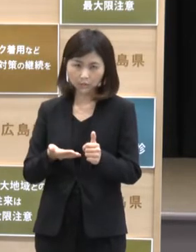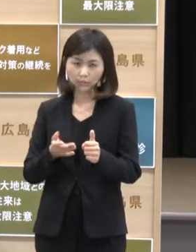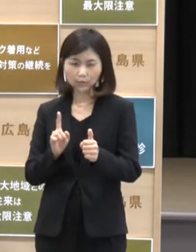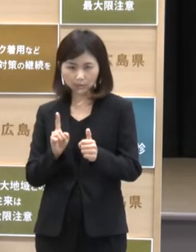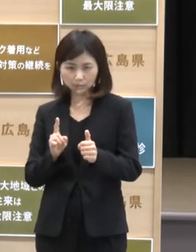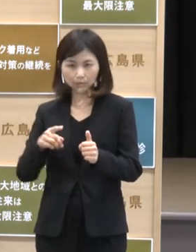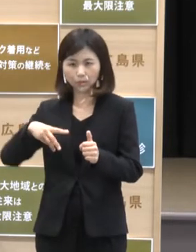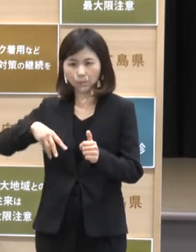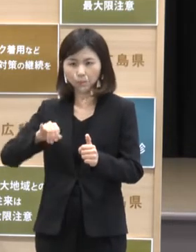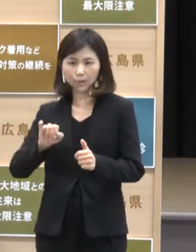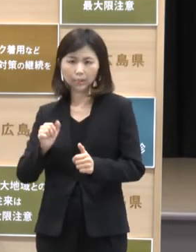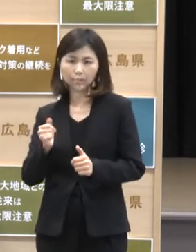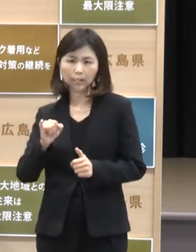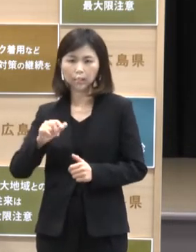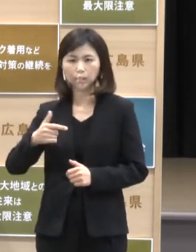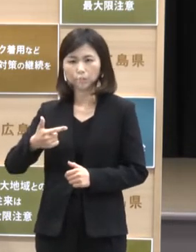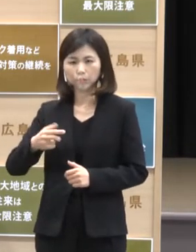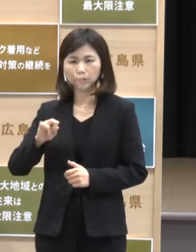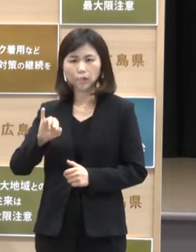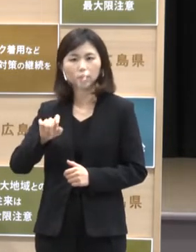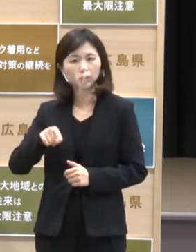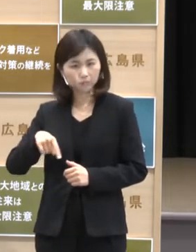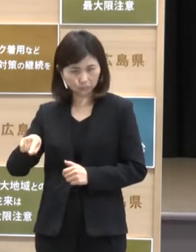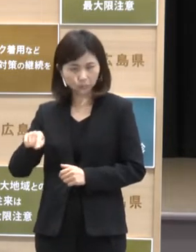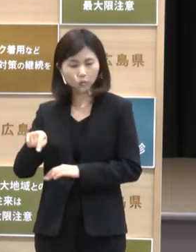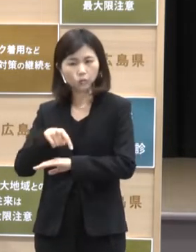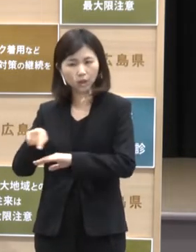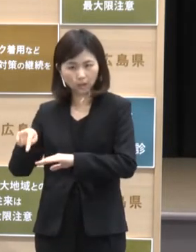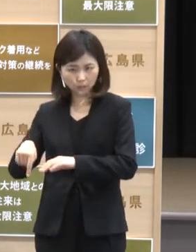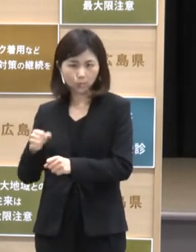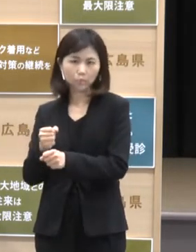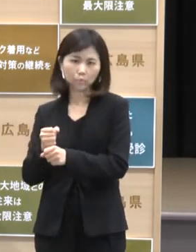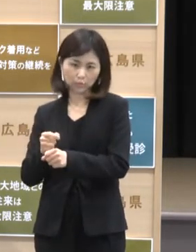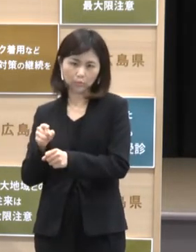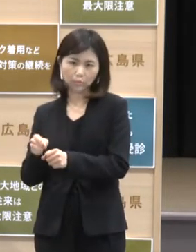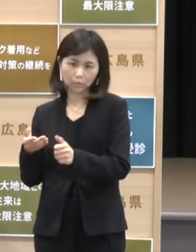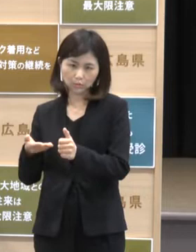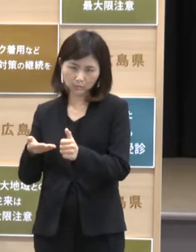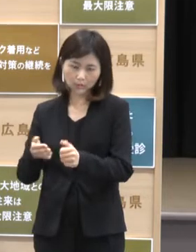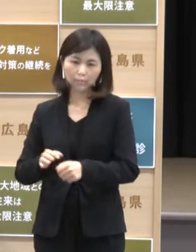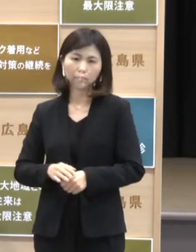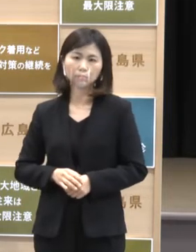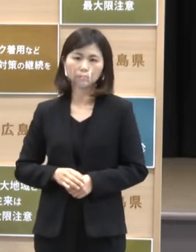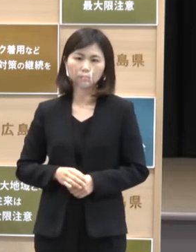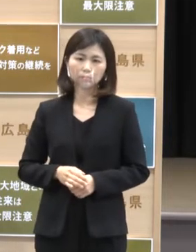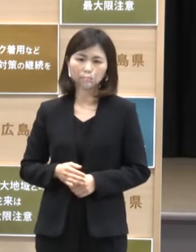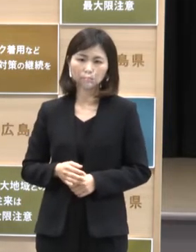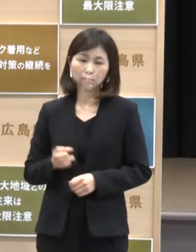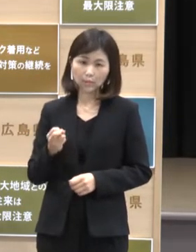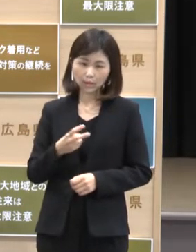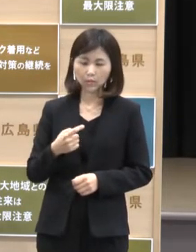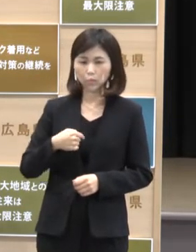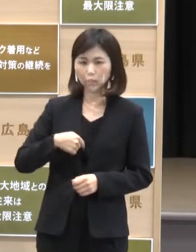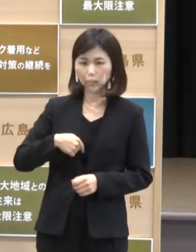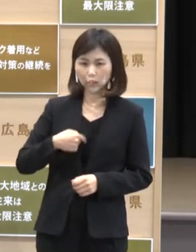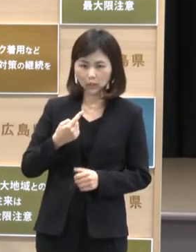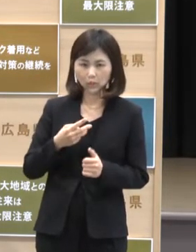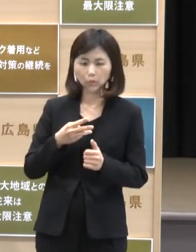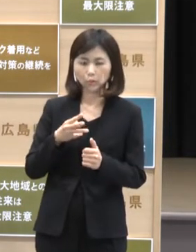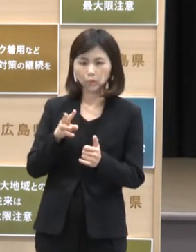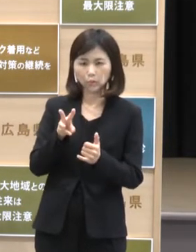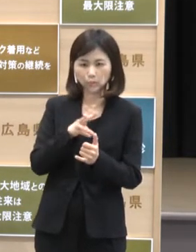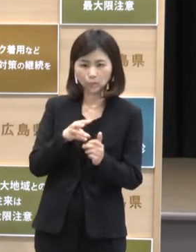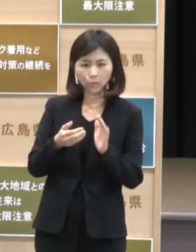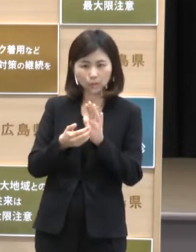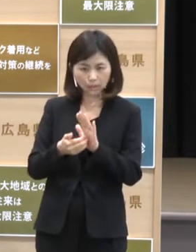自主防災組織を通じたですね、この避難の促